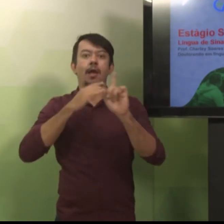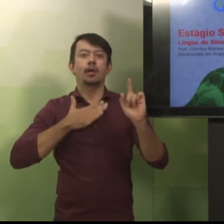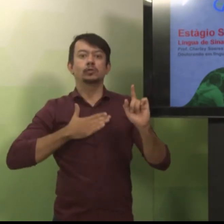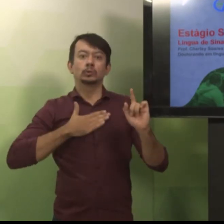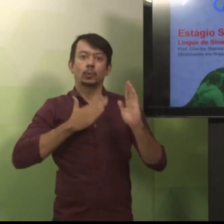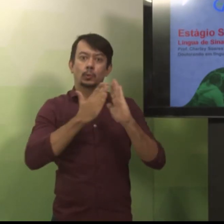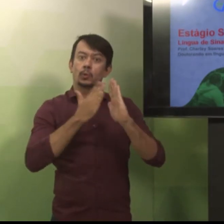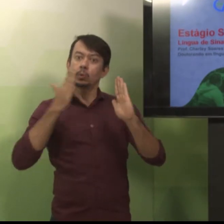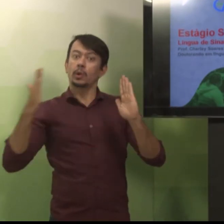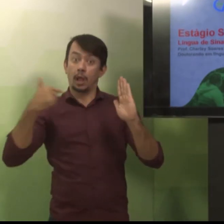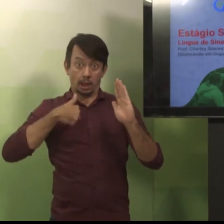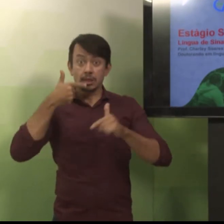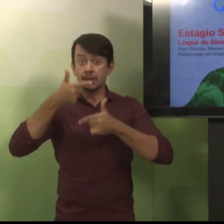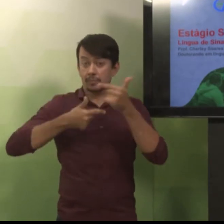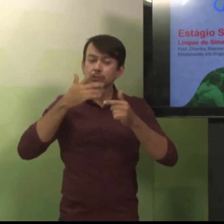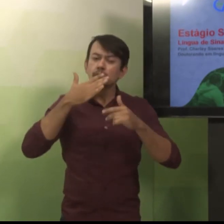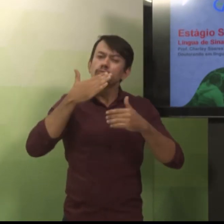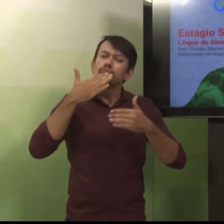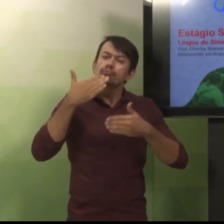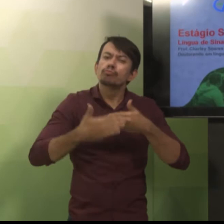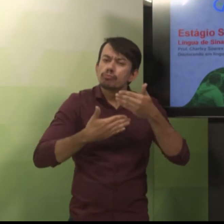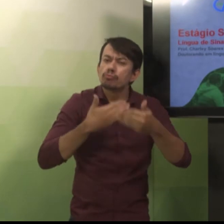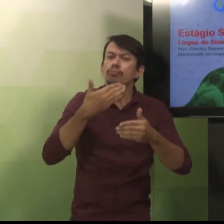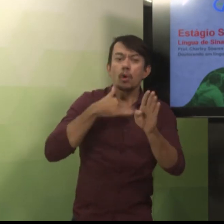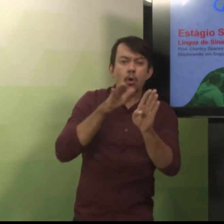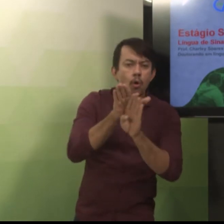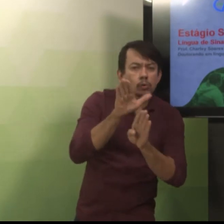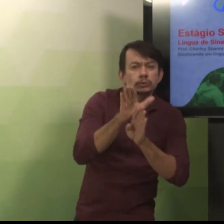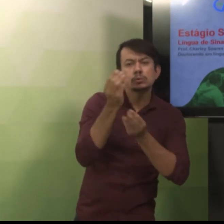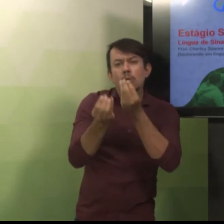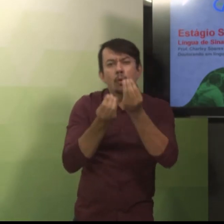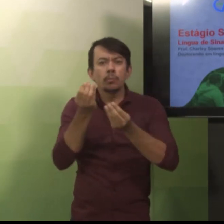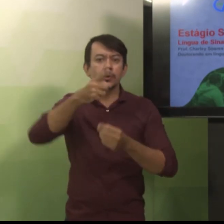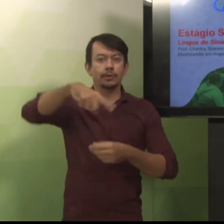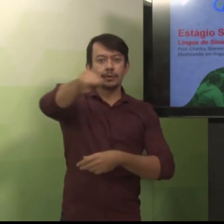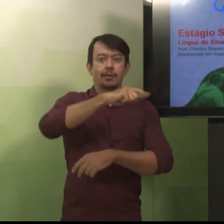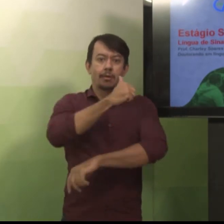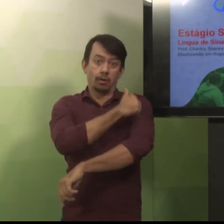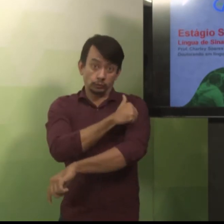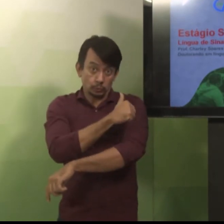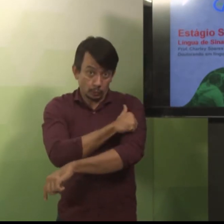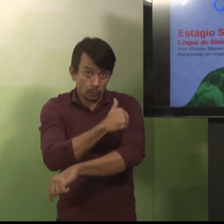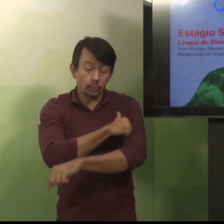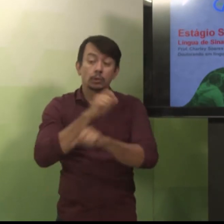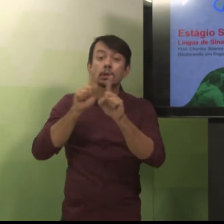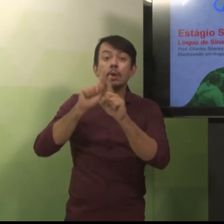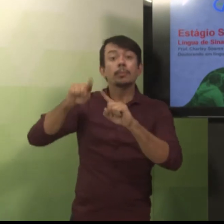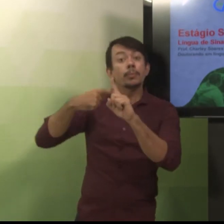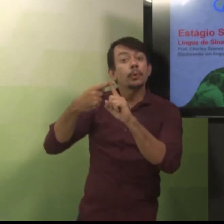e iremos até o mês de agosto, onde desenvolveremos esse trabalho. Vou orientá-los,